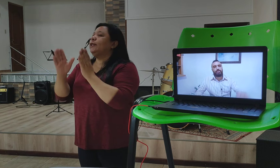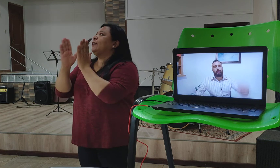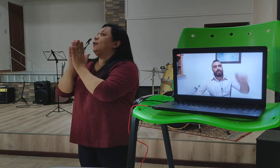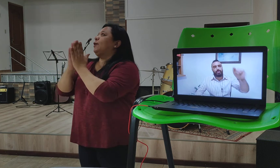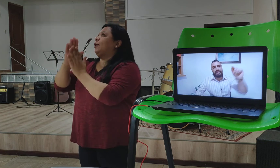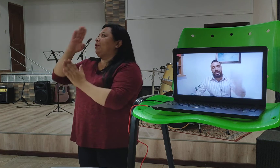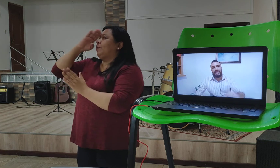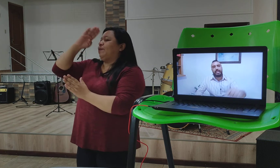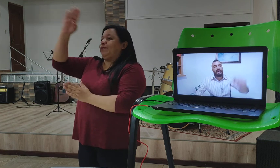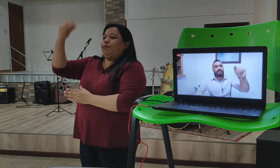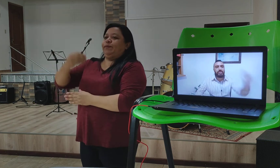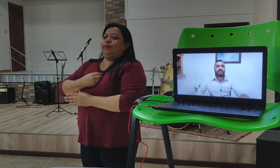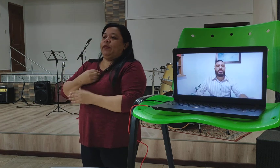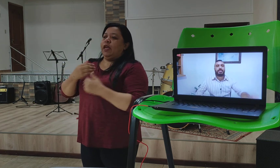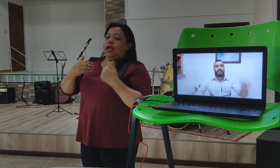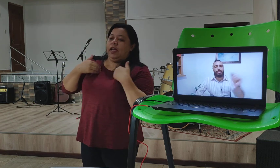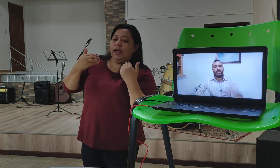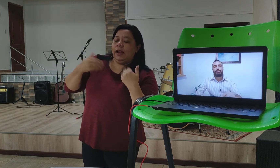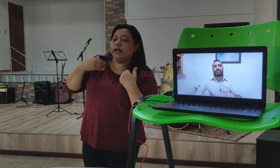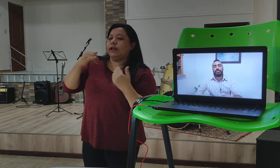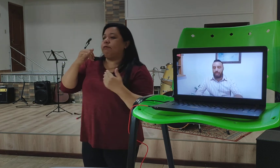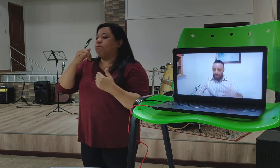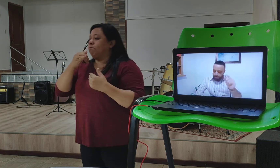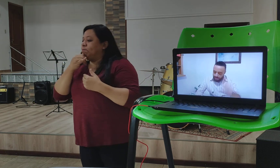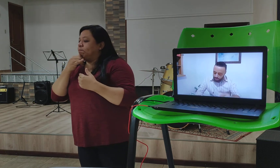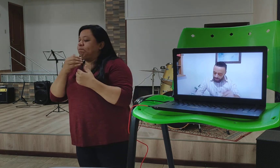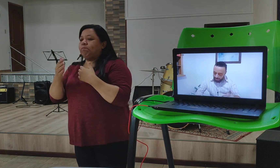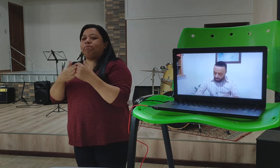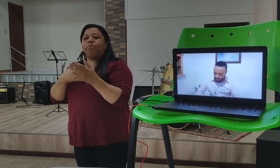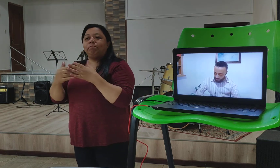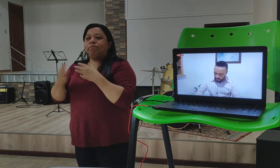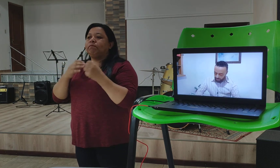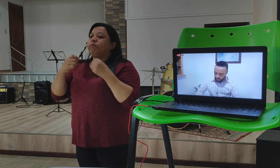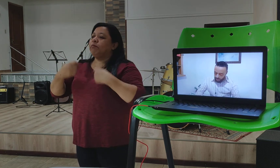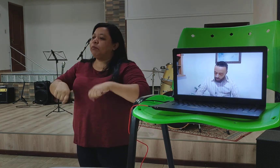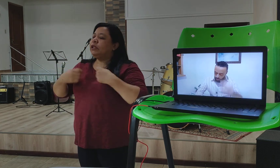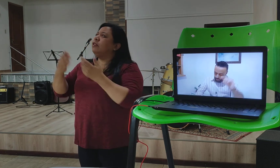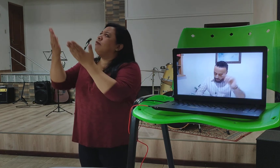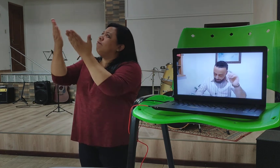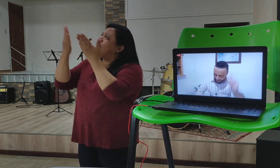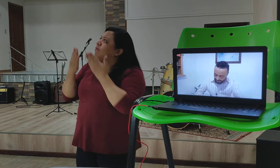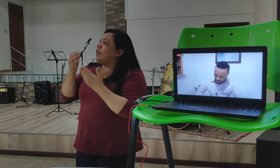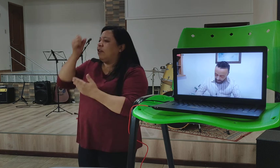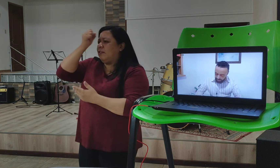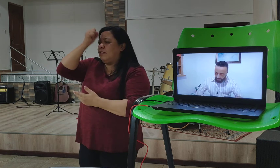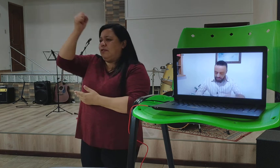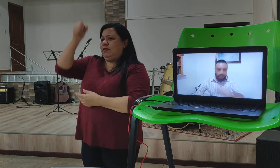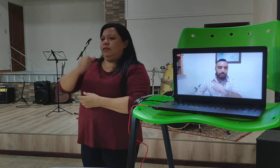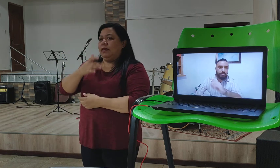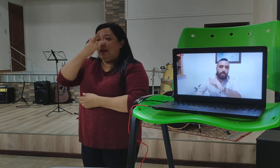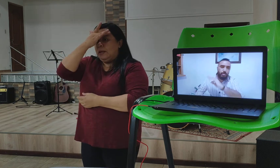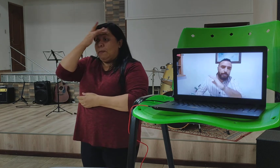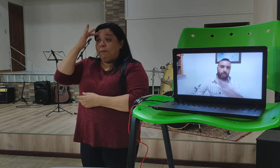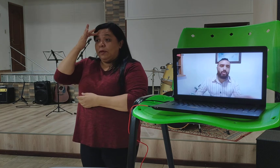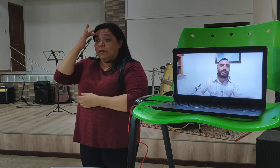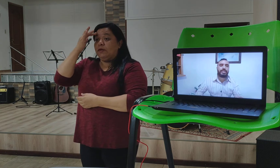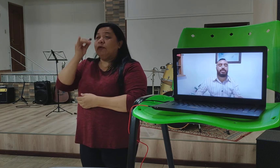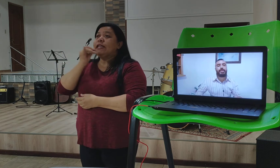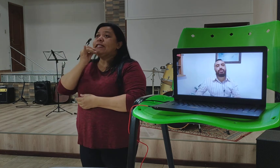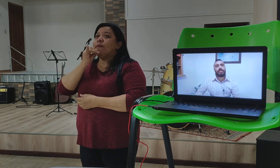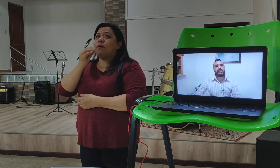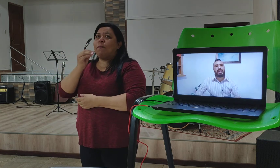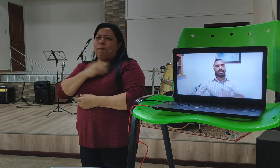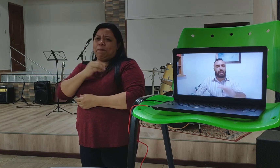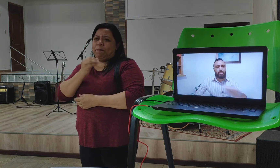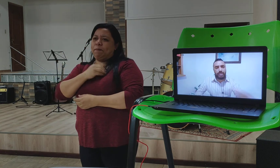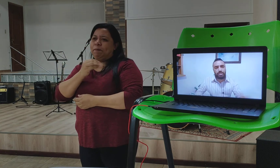nos seus momentos de alegria e tristeza, deve orar ao Senhor, pedindo sabedoria do Senhor. Um pecador com pouco